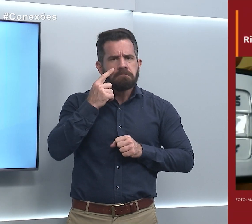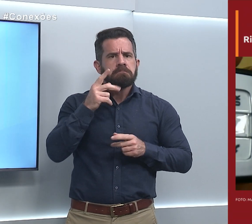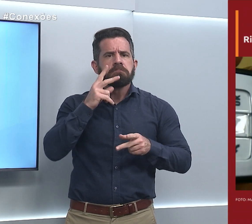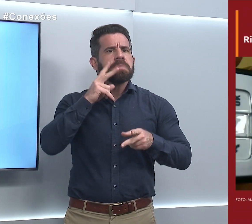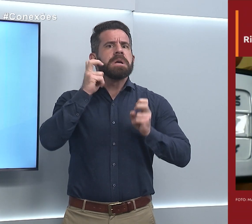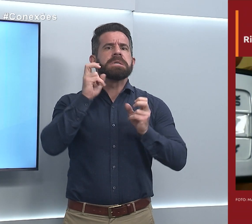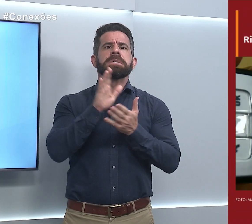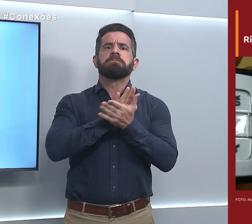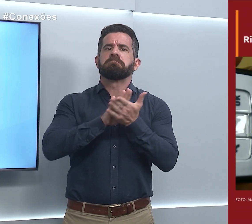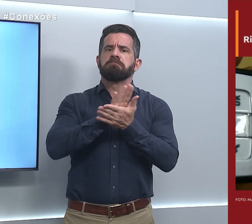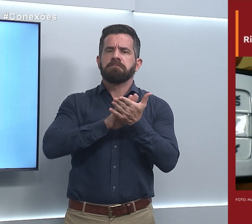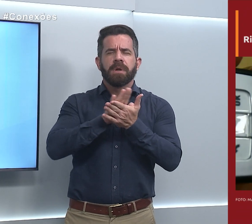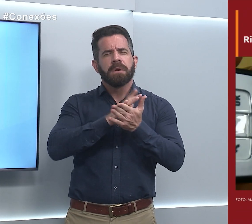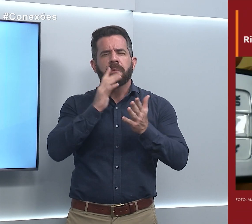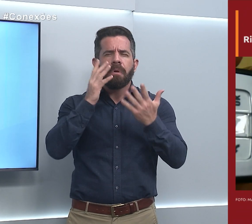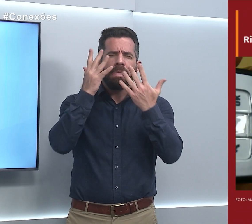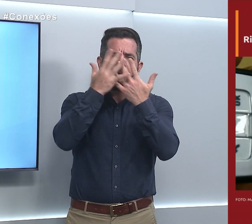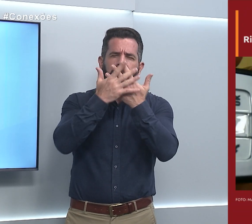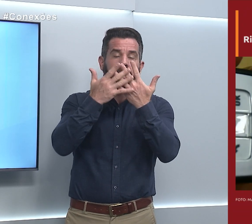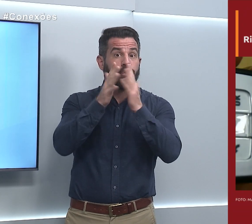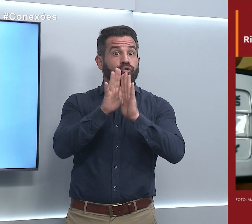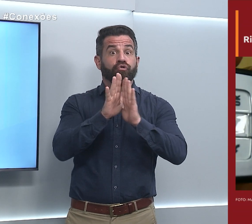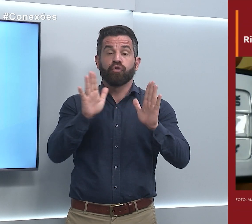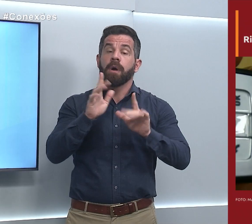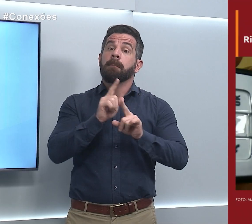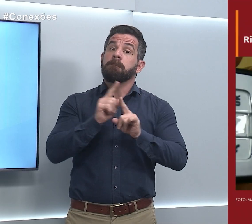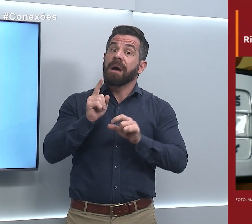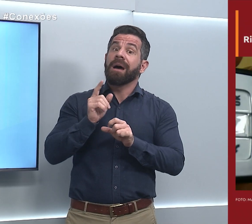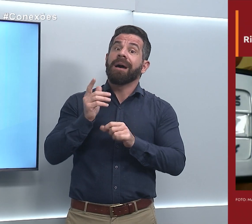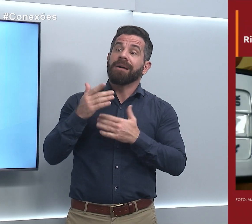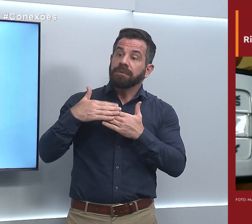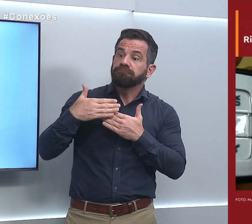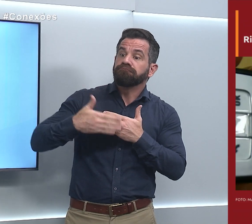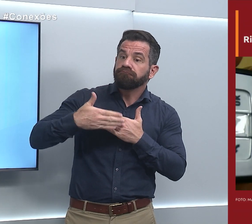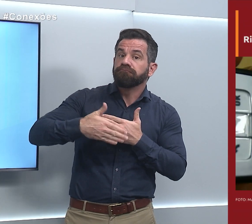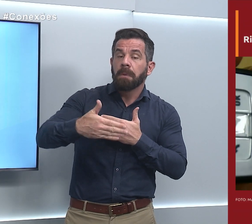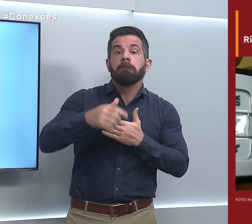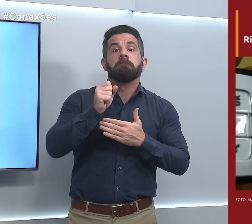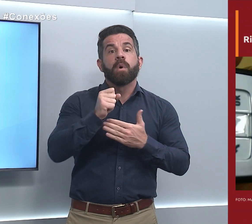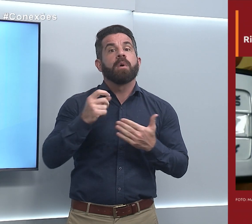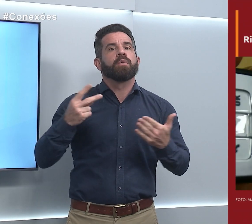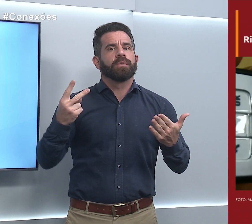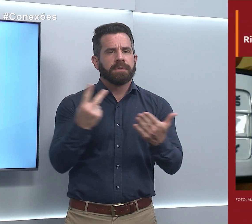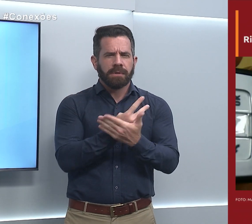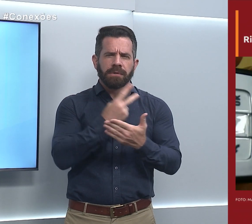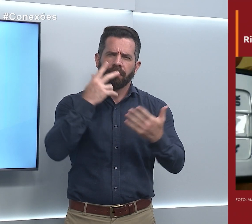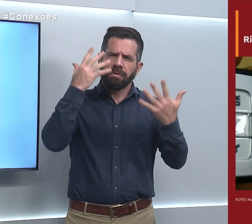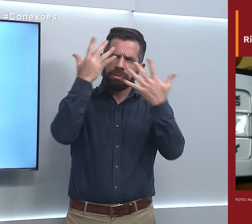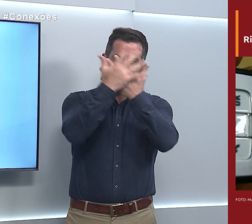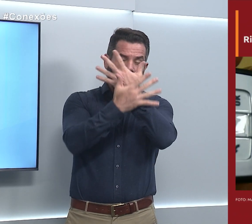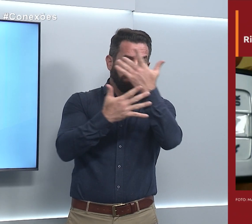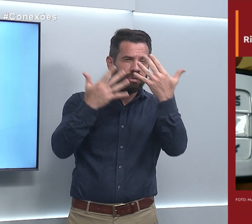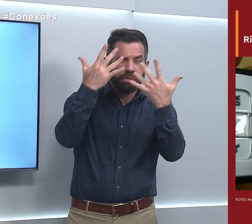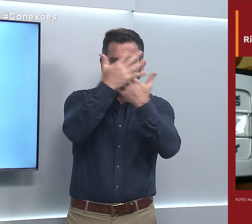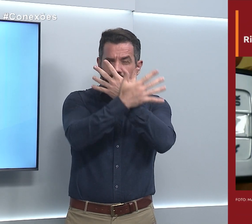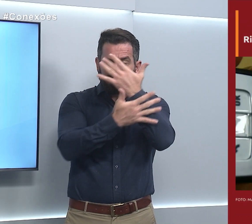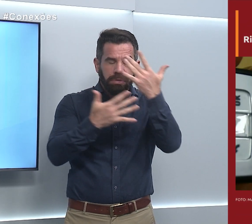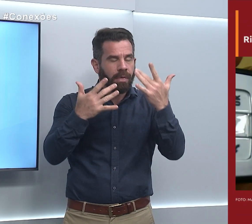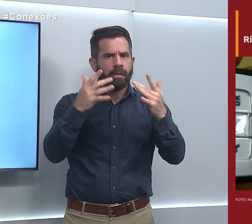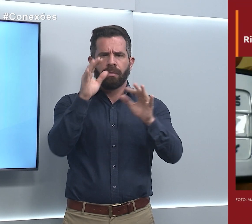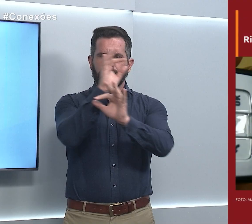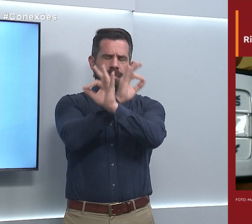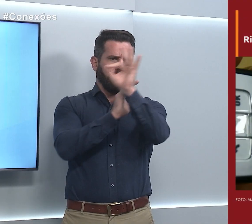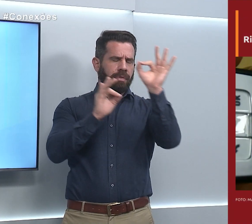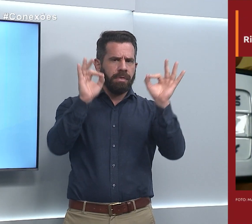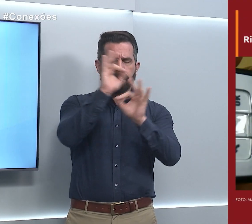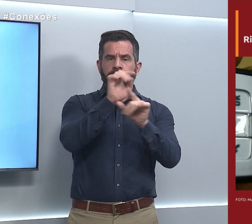causa leves problemas de visão. Mas, com o passar do tempo, ela pode evoluir para visão embaçada ou flutuante,